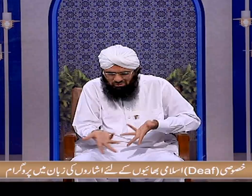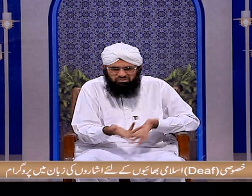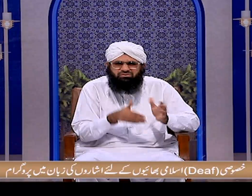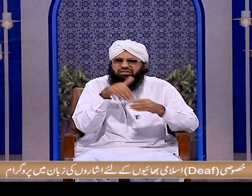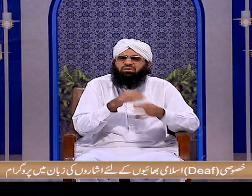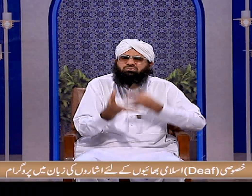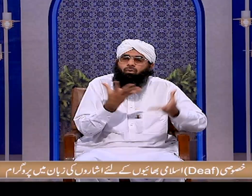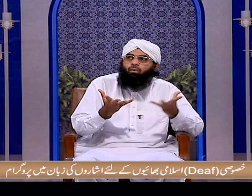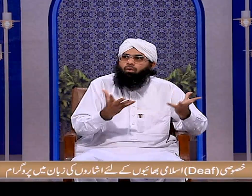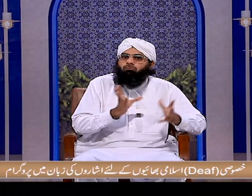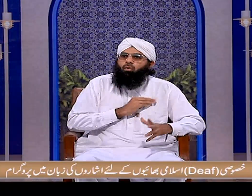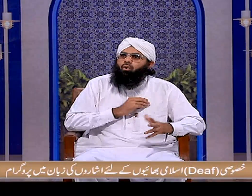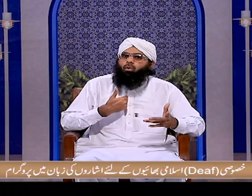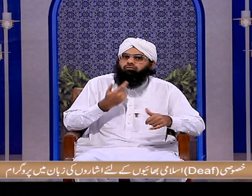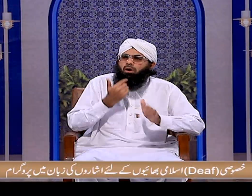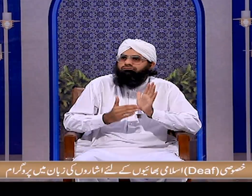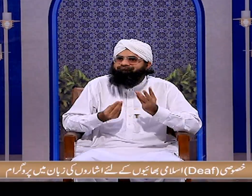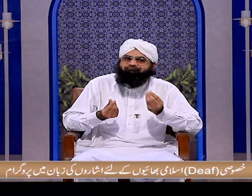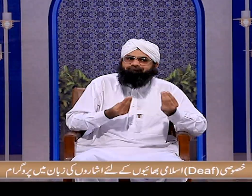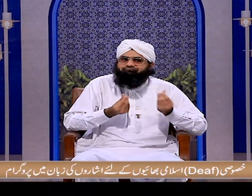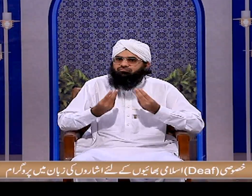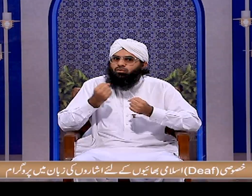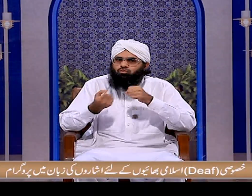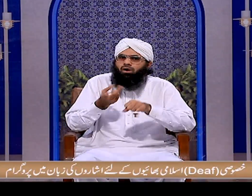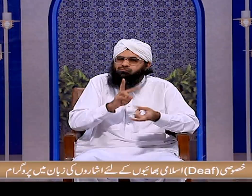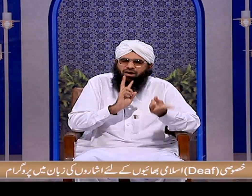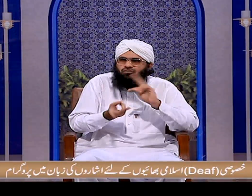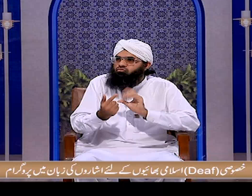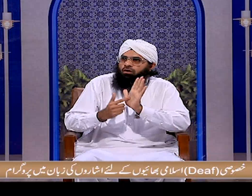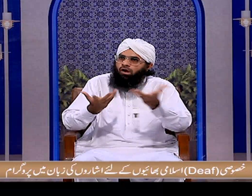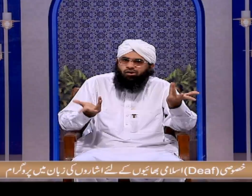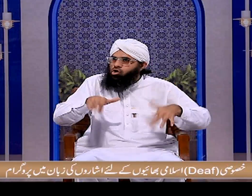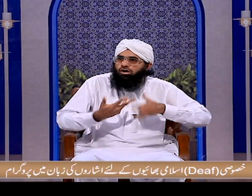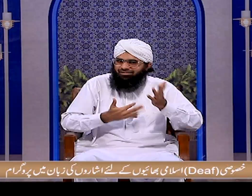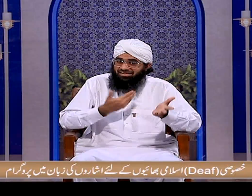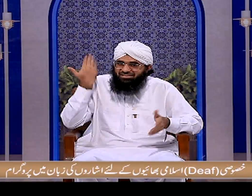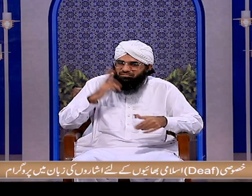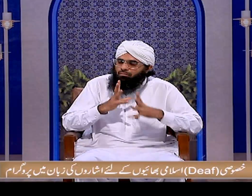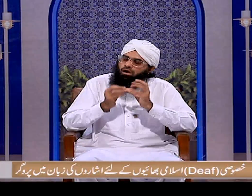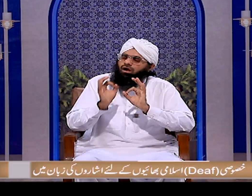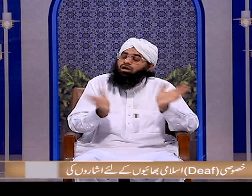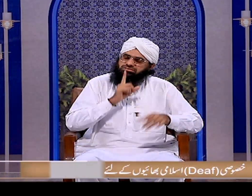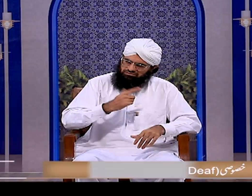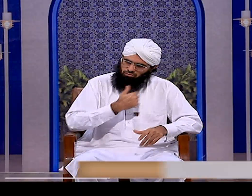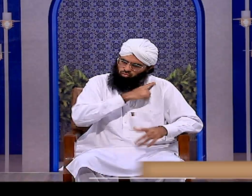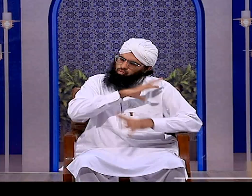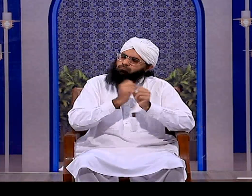گی۔ بندہ فوراً عرض کرے گا میں اپنے تمام گناہوں کا اعتراف کرتا ہوں، یہ تو بس دوزخ کا خوف